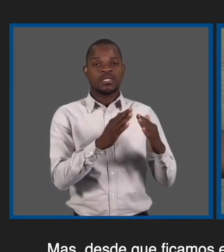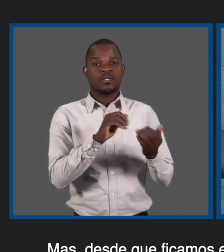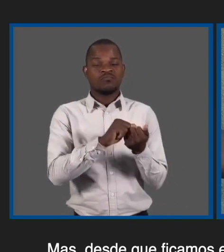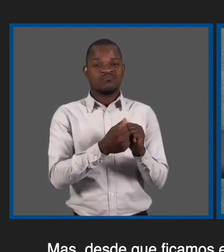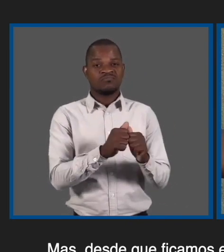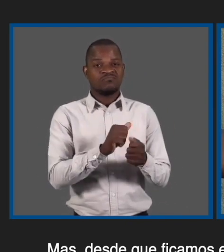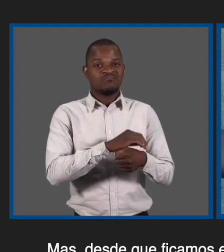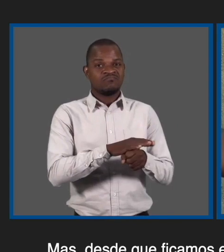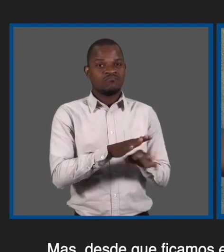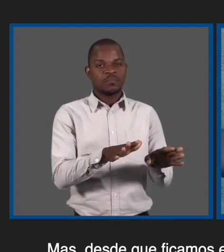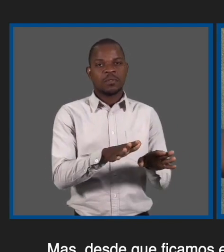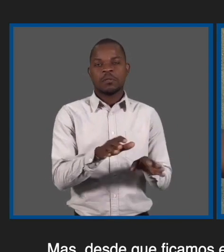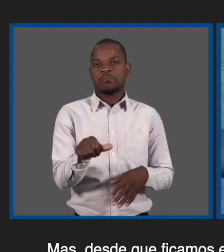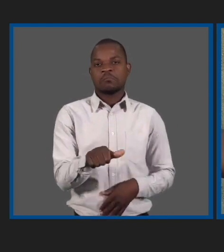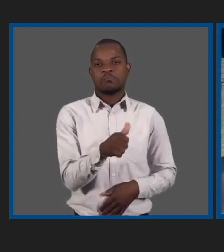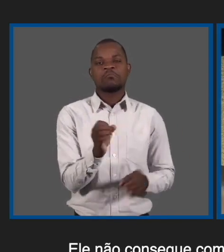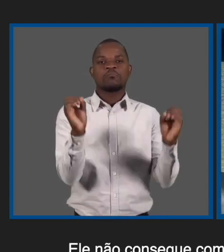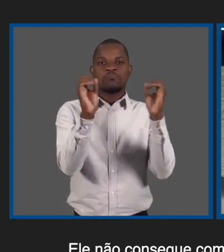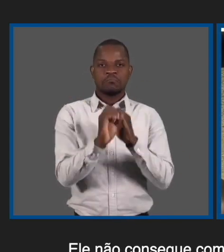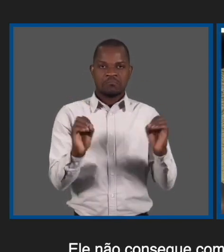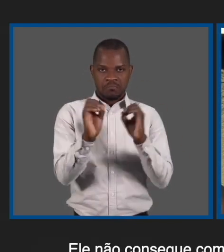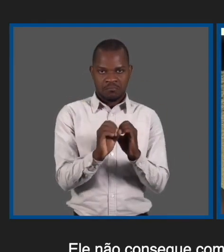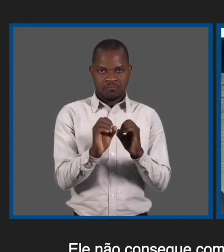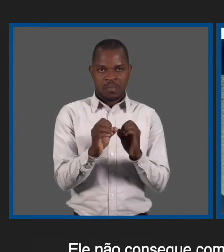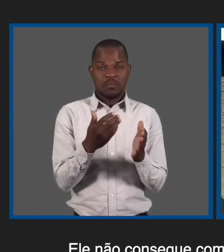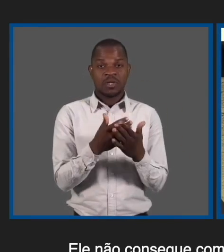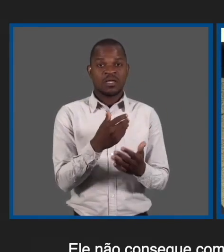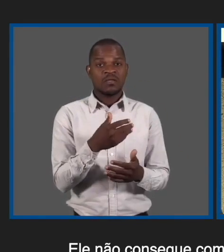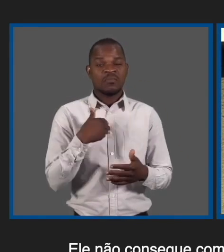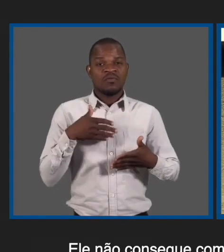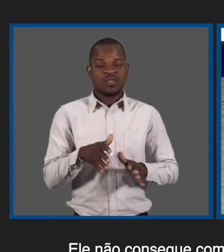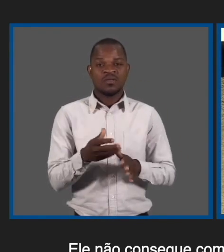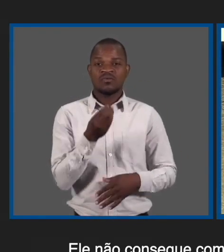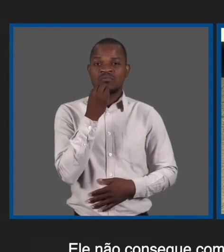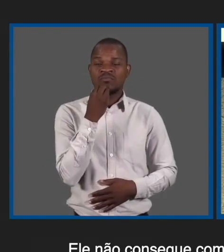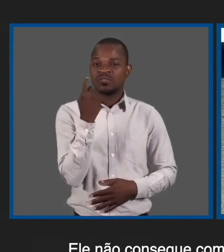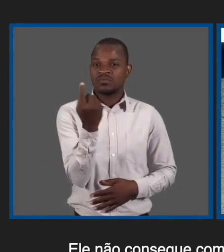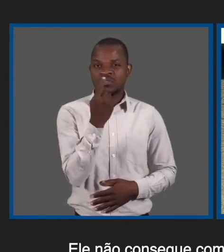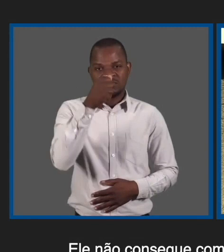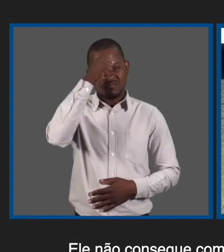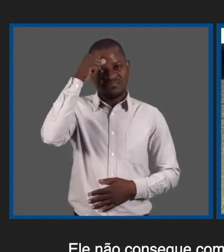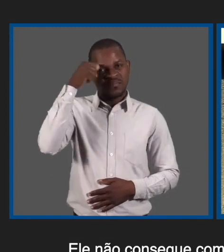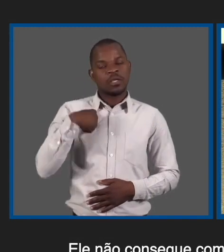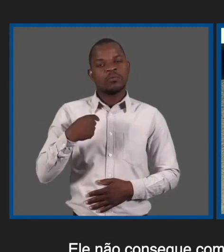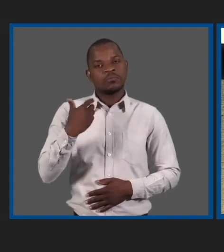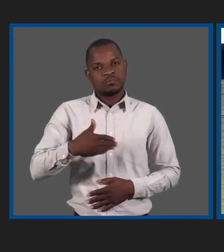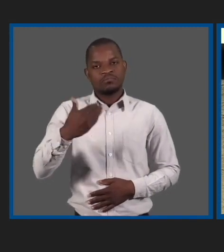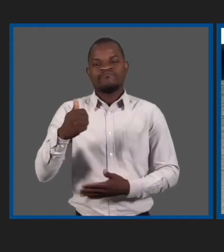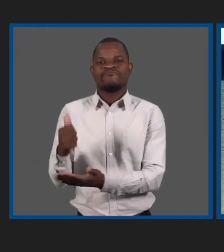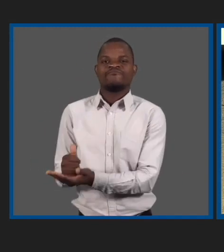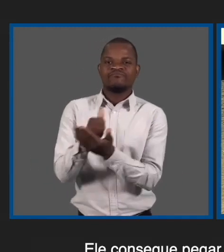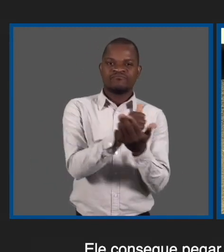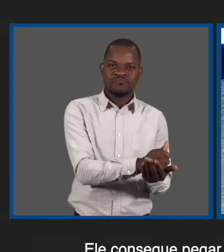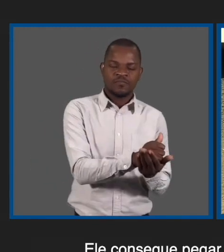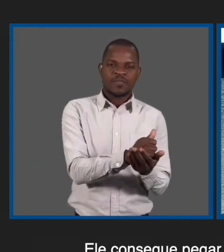ele já não consegue fazer isso. As mãos, porque ele não consegue se alimentar sozinho, eu que tenho que alimentar a ele.